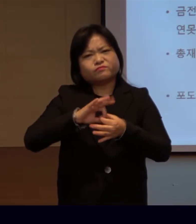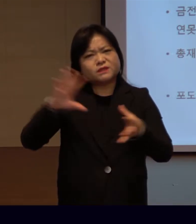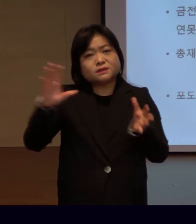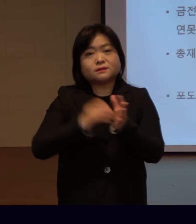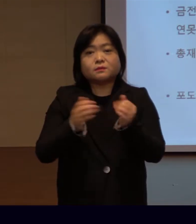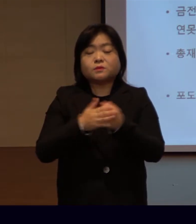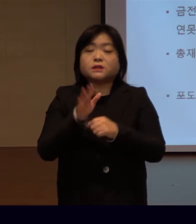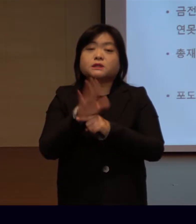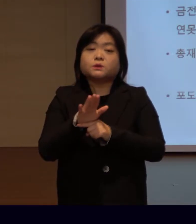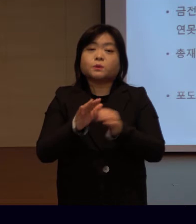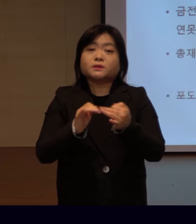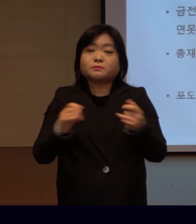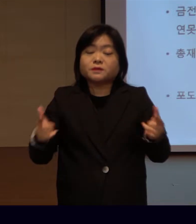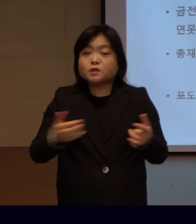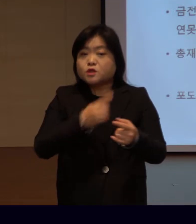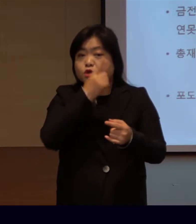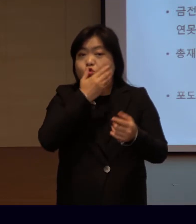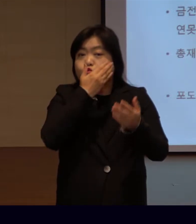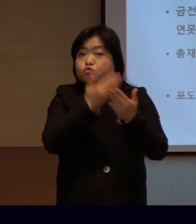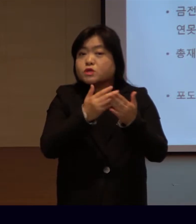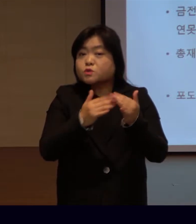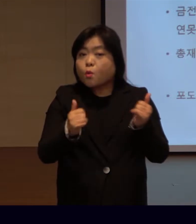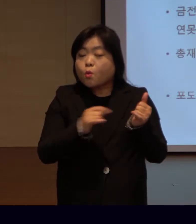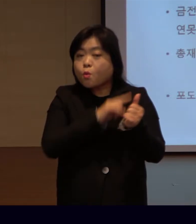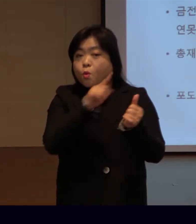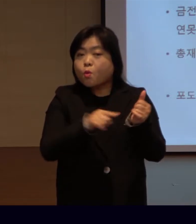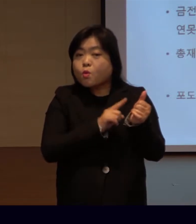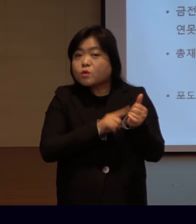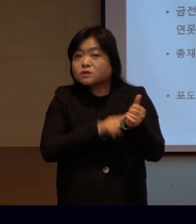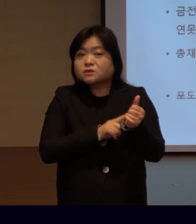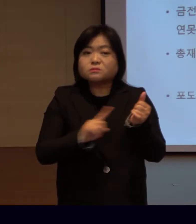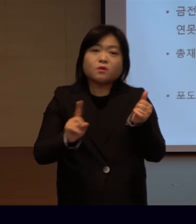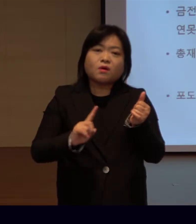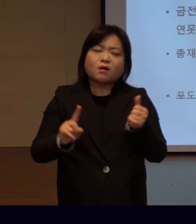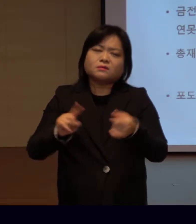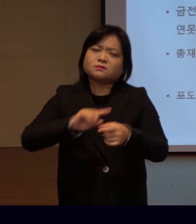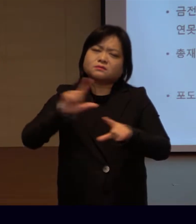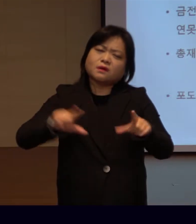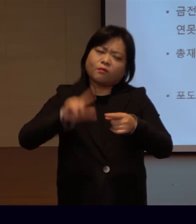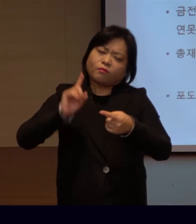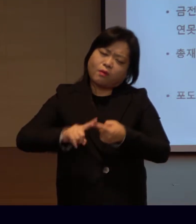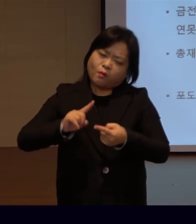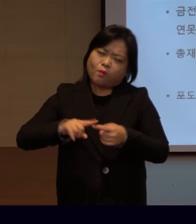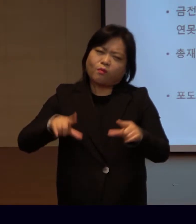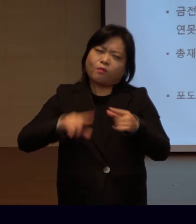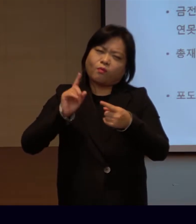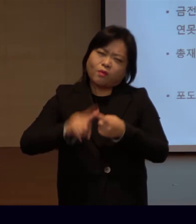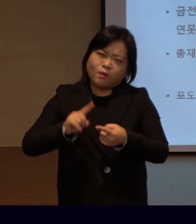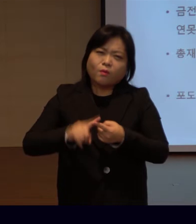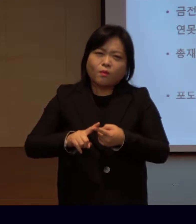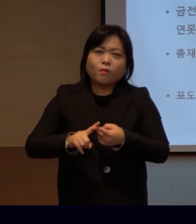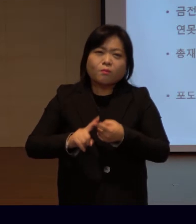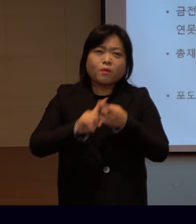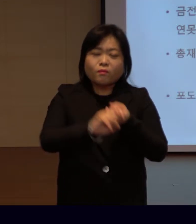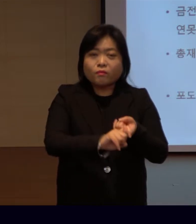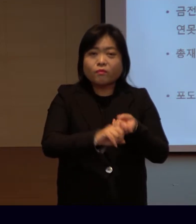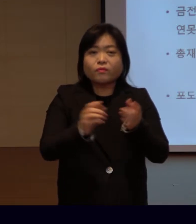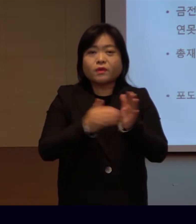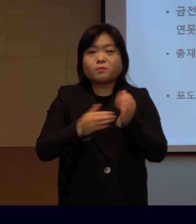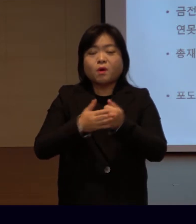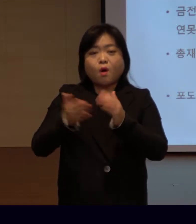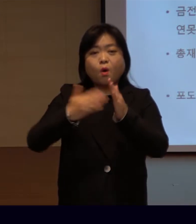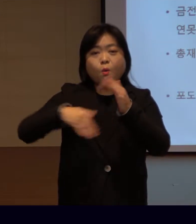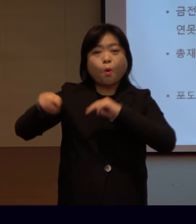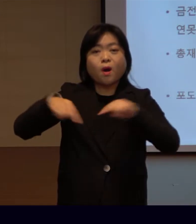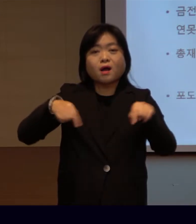시골 사람들은 귀족들을 더 이렇게 이때까지 살아온 대로 하고 그런 형편이어서 공화주의자가